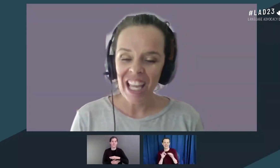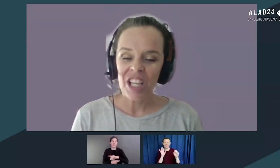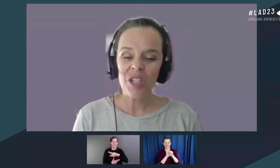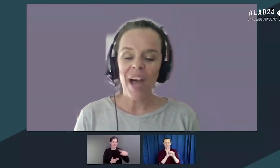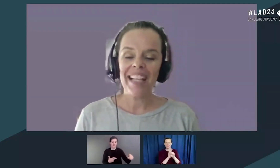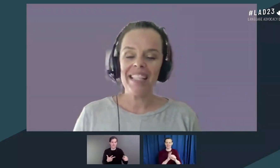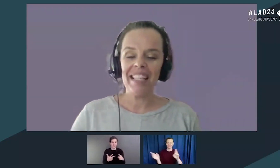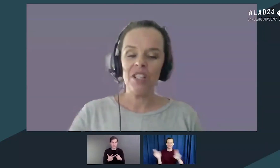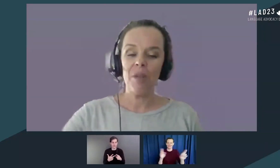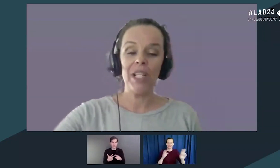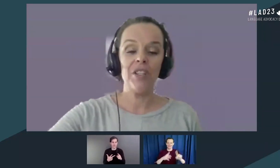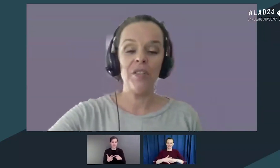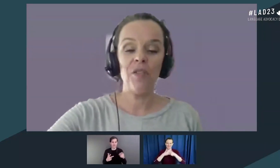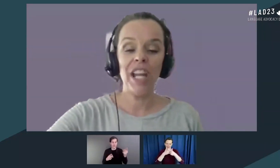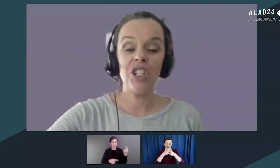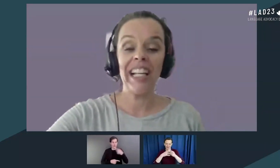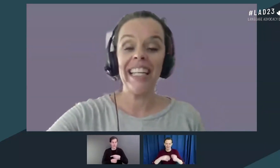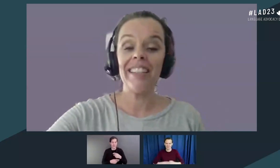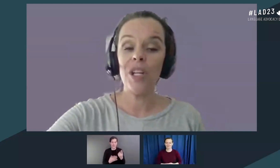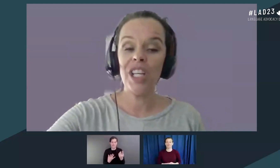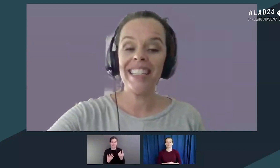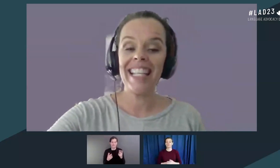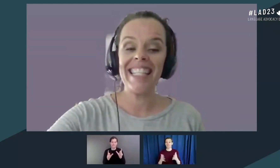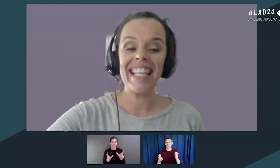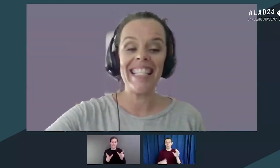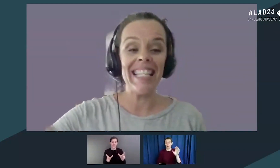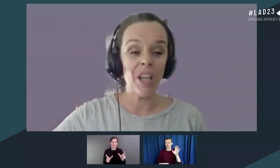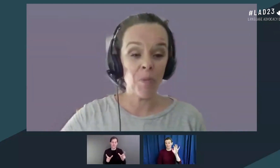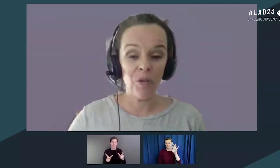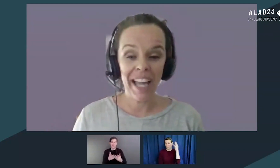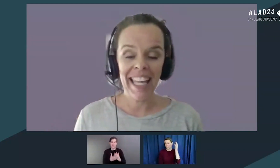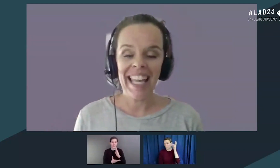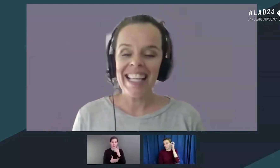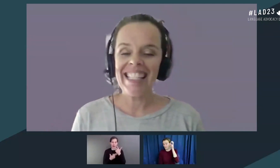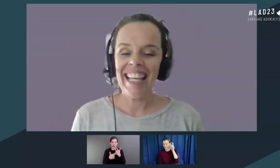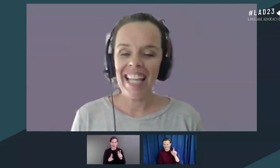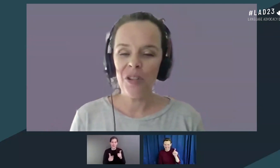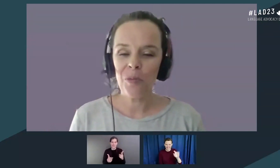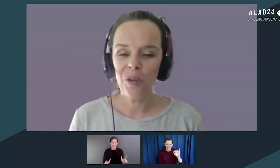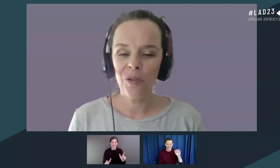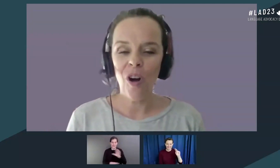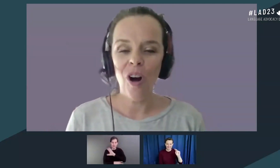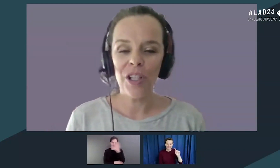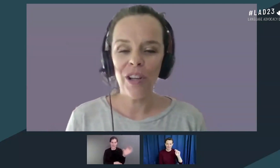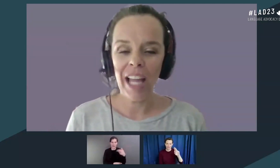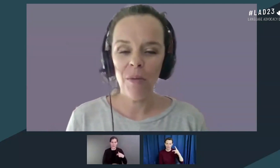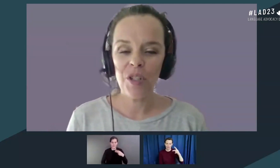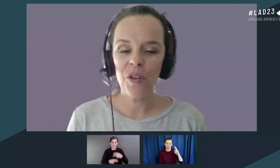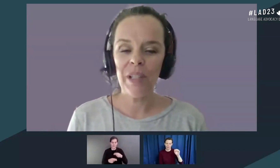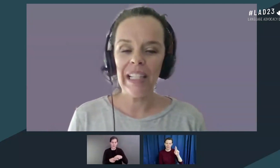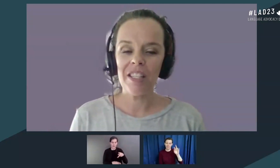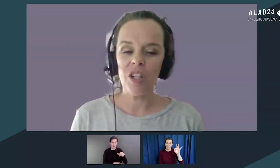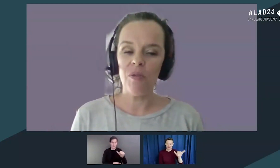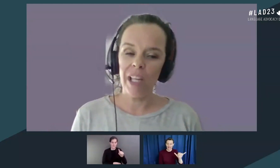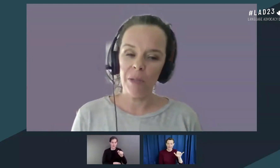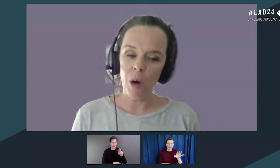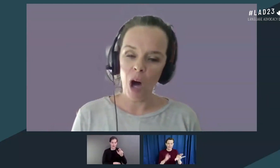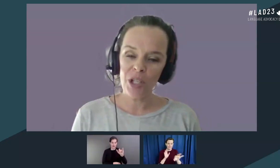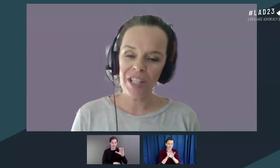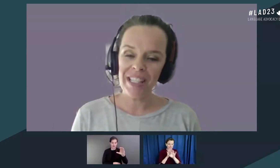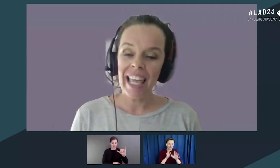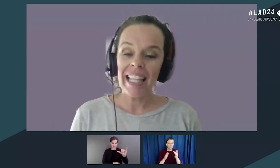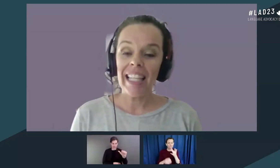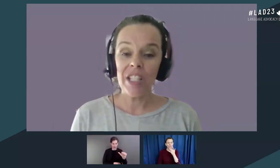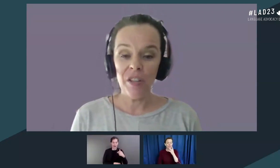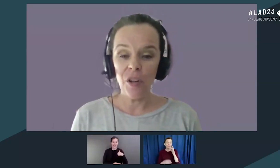droit au but. Pour accéder à l'interprétation en français, cliquez sur le widget qui dit Interprify. Sélectionnez la langue audio de votre choix dans la liste des